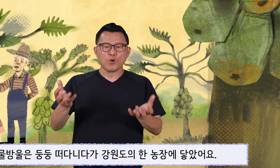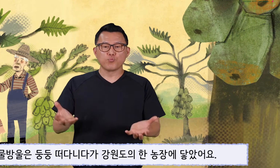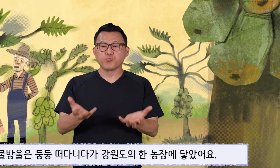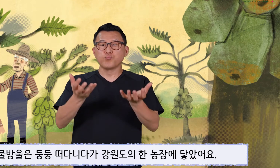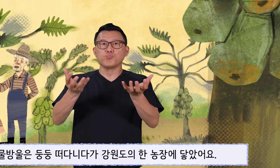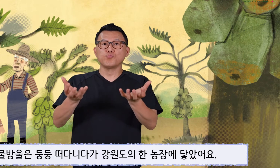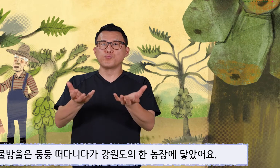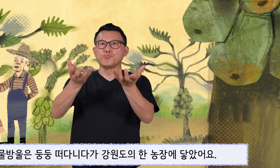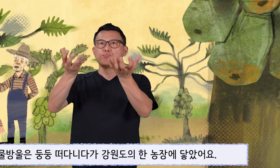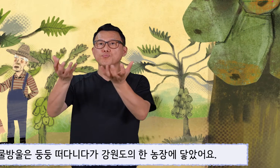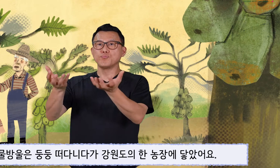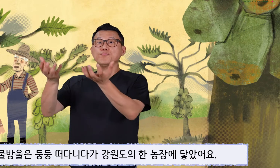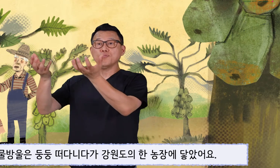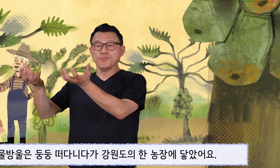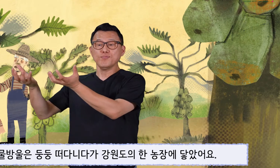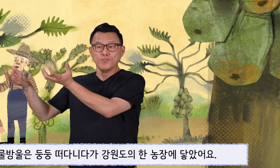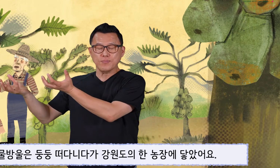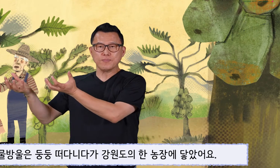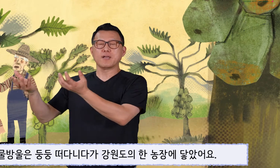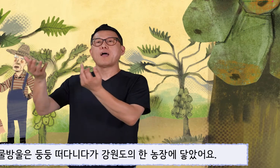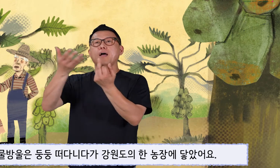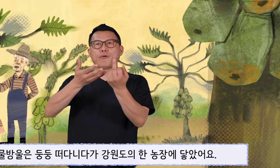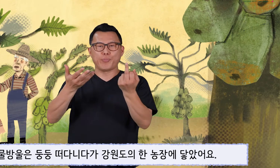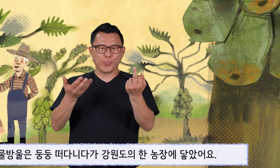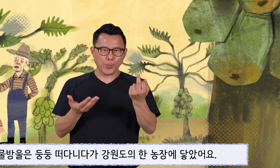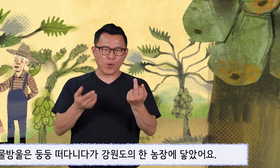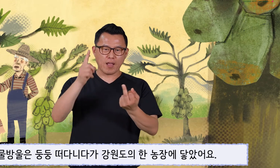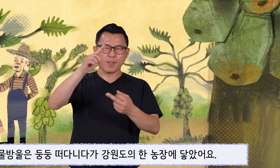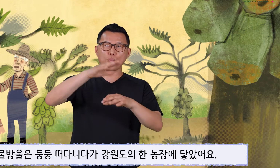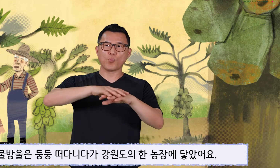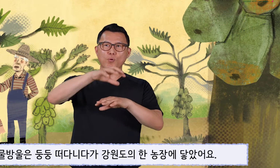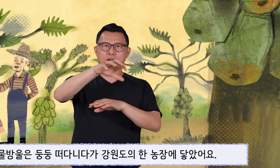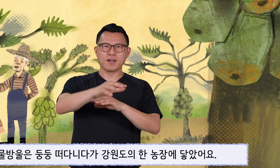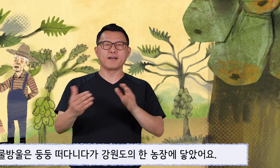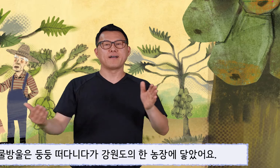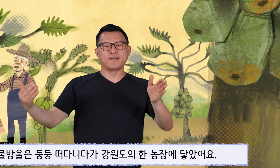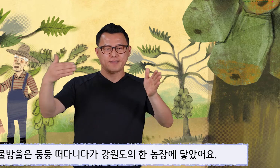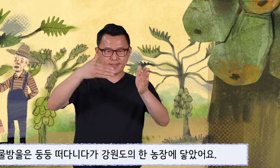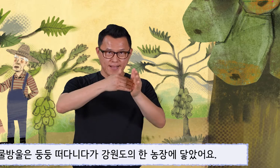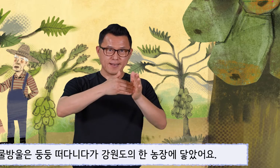물방울은 둥둥 떠다니다가 강원도의 한 농장에 닿았어요.